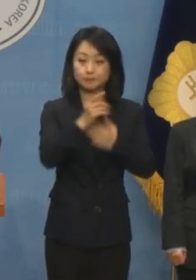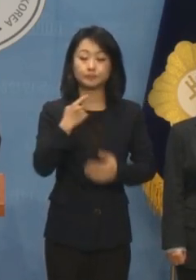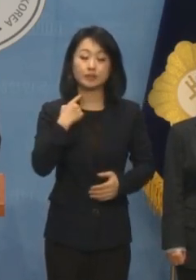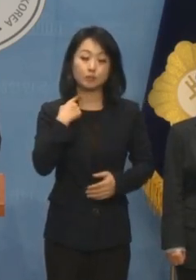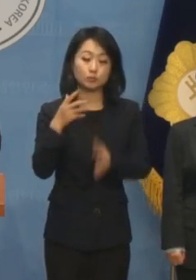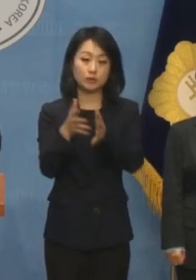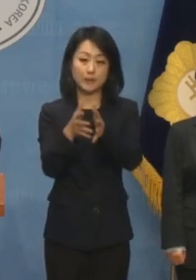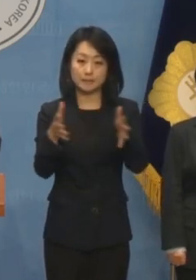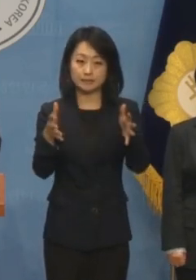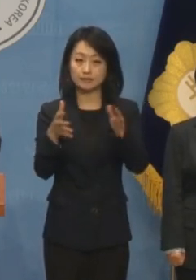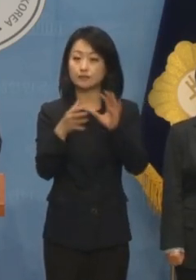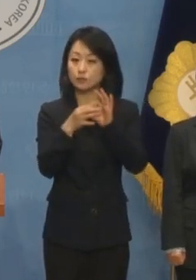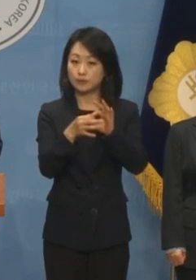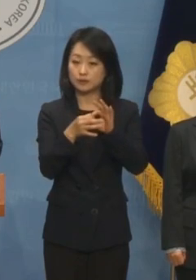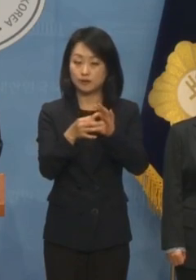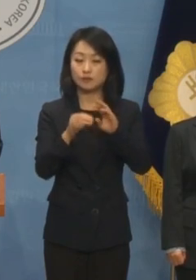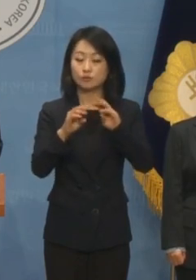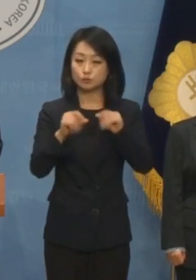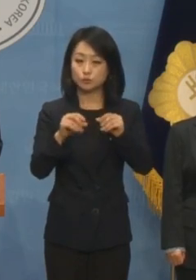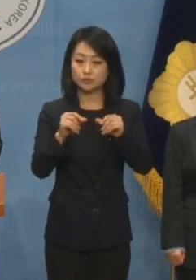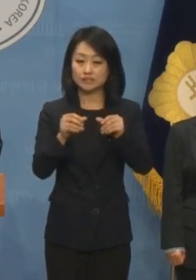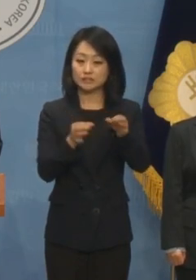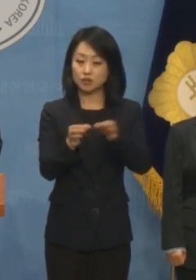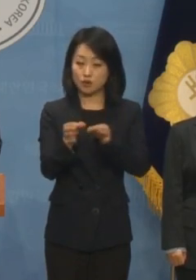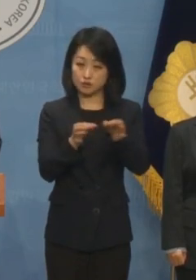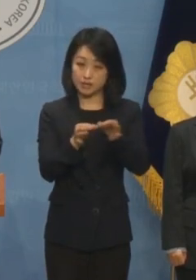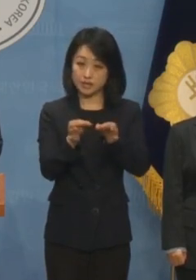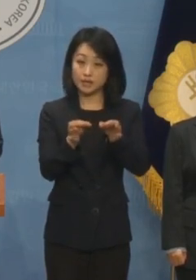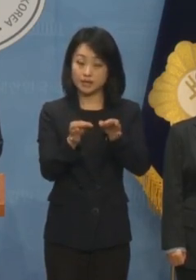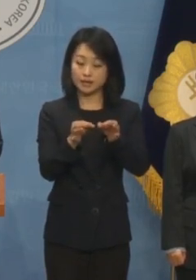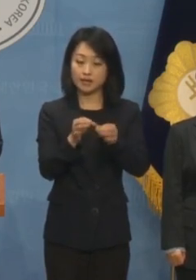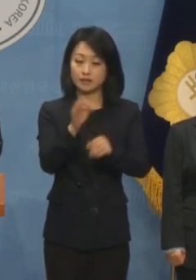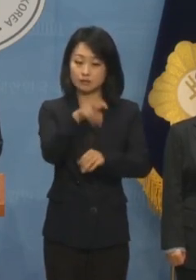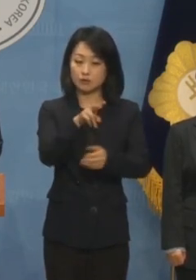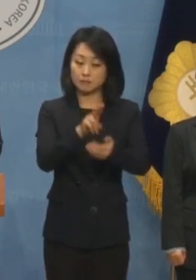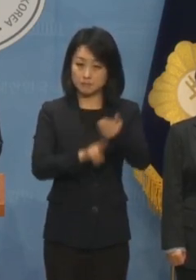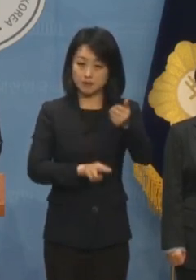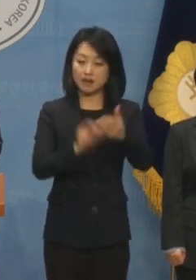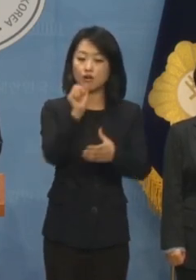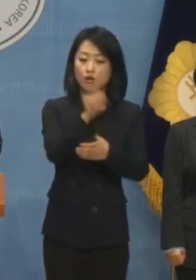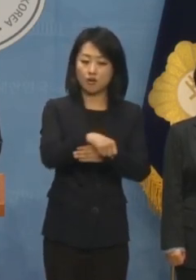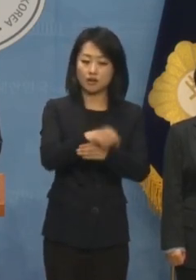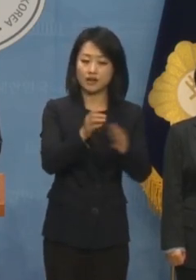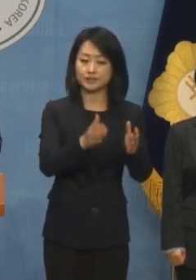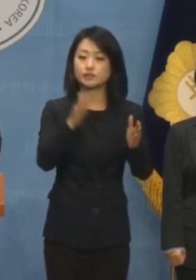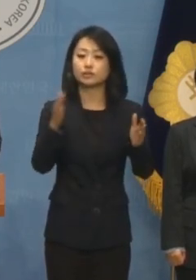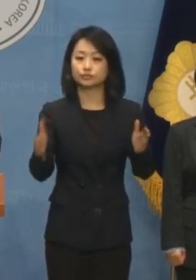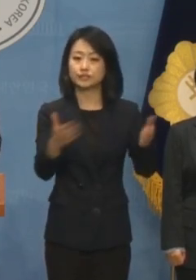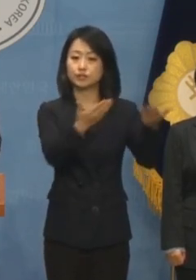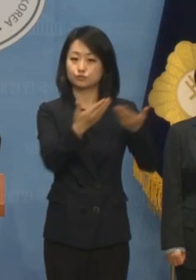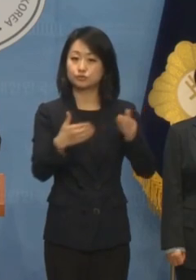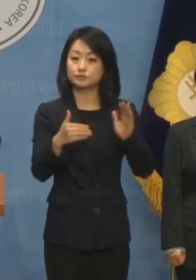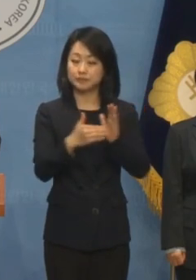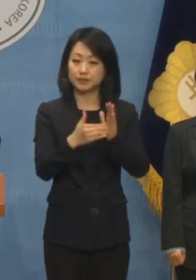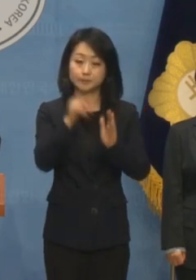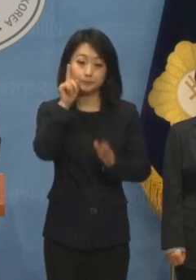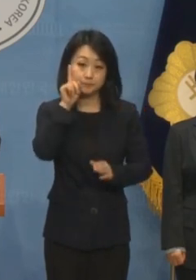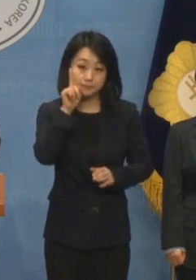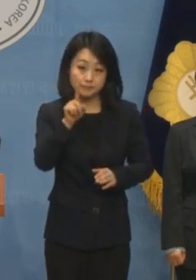아파트 지역만 토지거래 허가구역으로 지금 계속 연장을 하고 있습니다. 이게 또